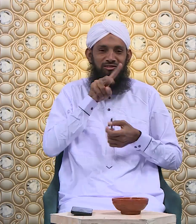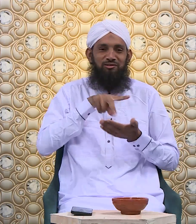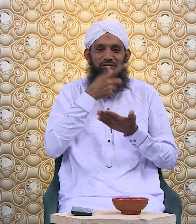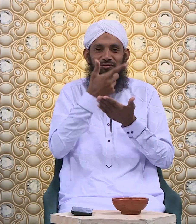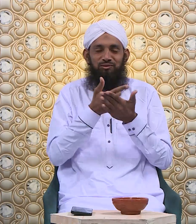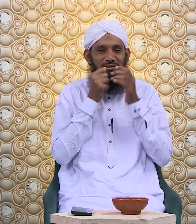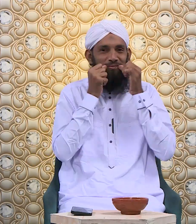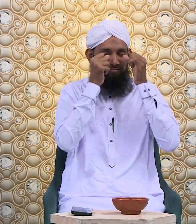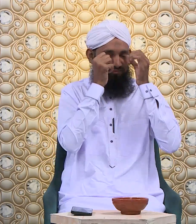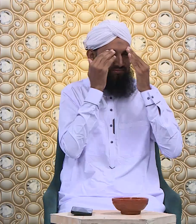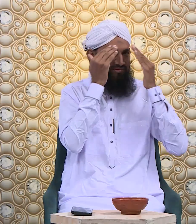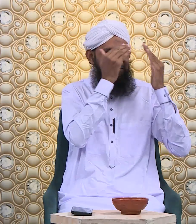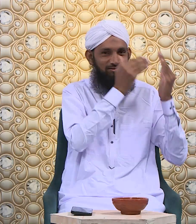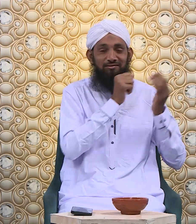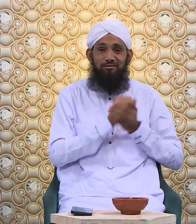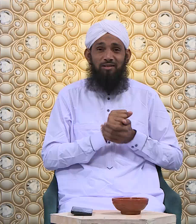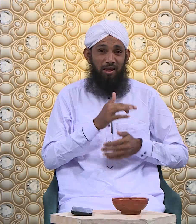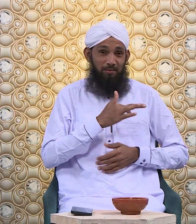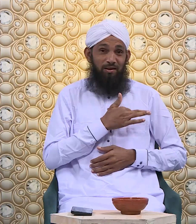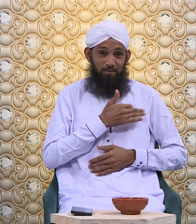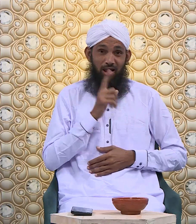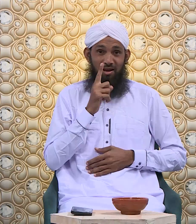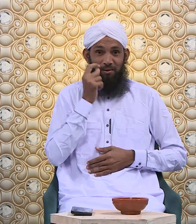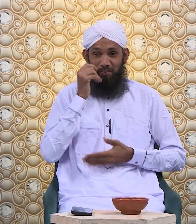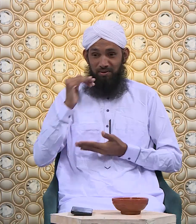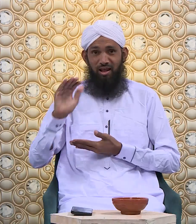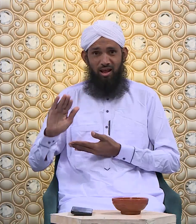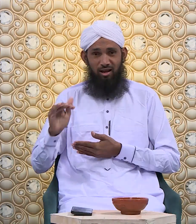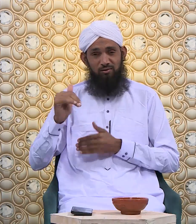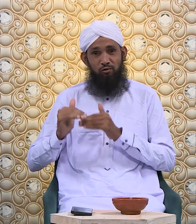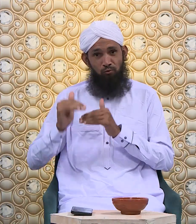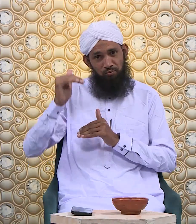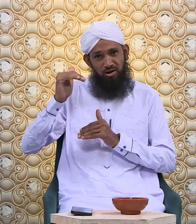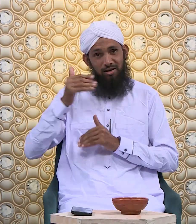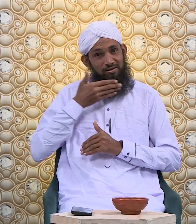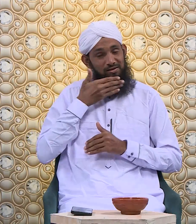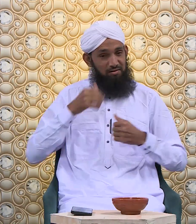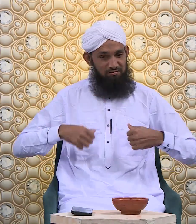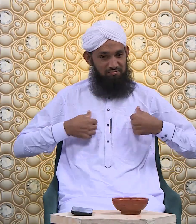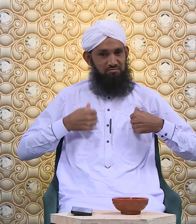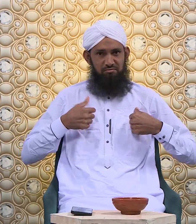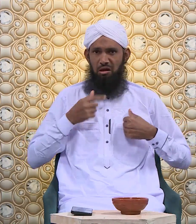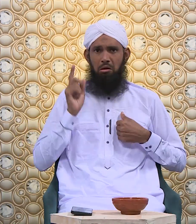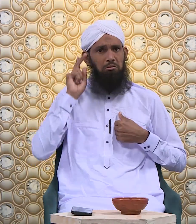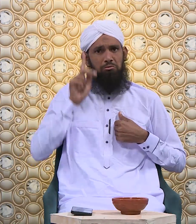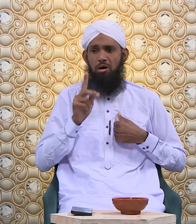صلی اللہ علیہ وآلہ وسلم میرا بھی ایک بیٹا ہے جو اب بالغ ہو چکا ہے مگر میں نے اسے کبھی نہیں چوما